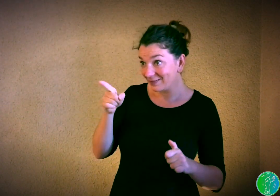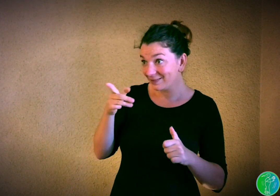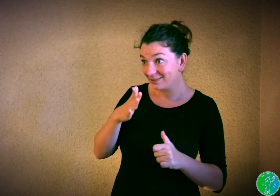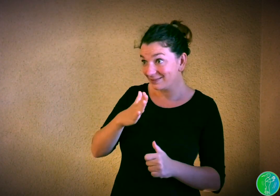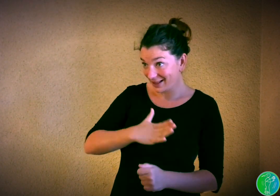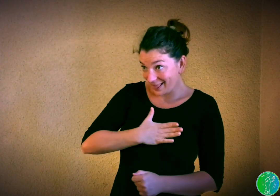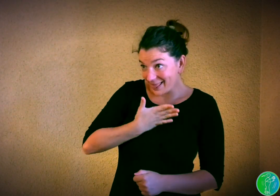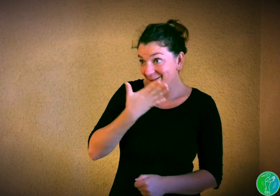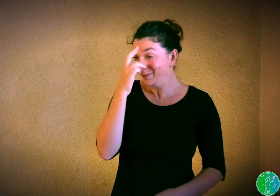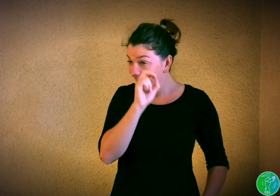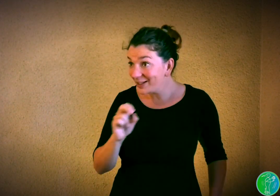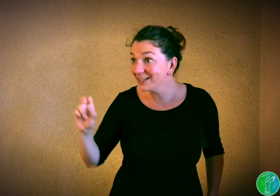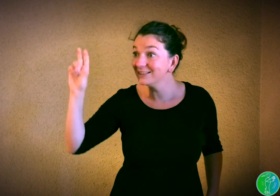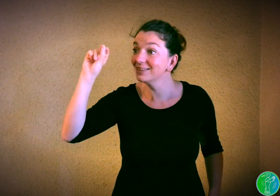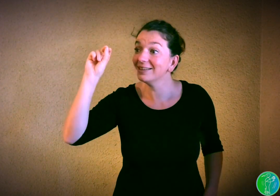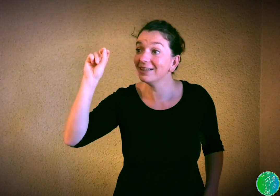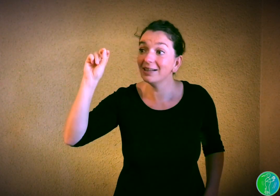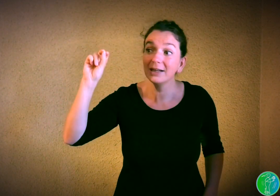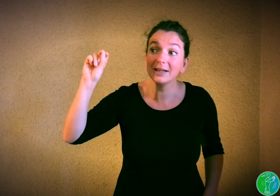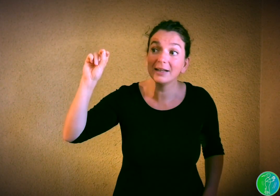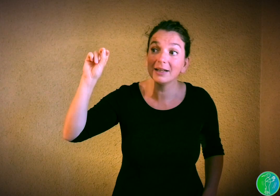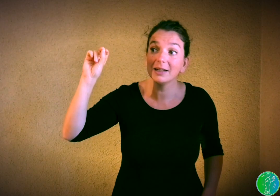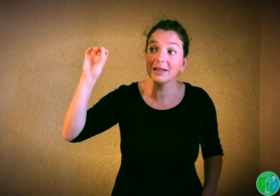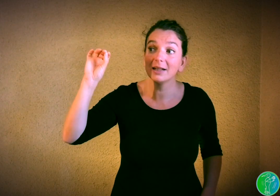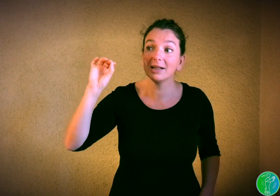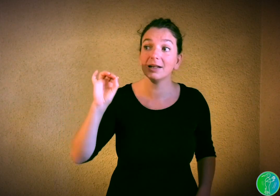« Et il est bien ton voyage ? » demanda la lapine inconnue.